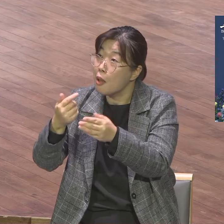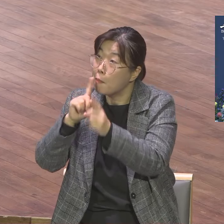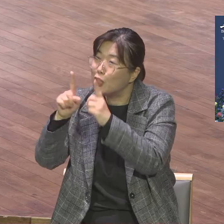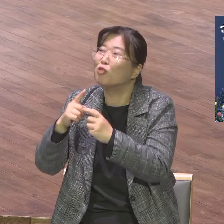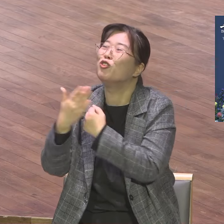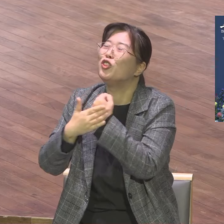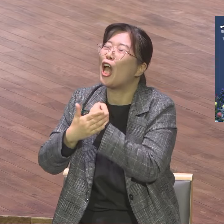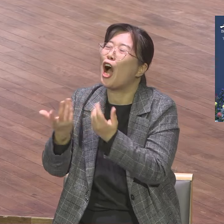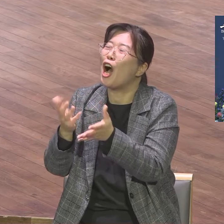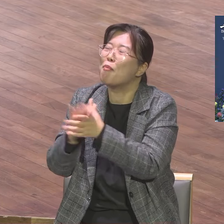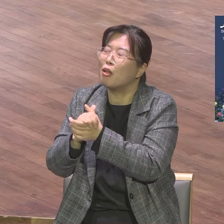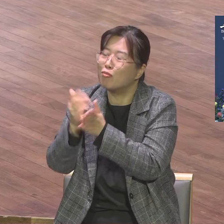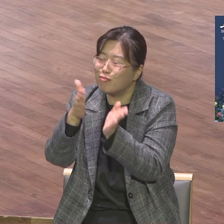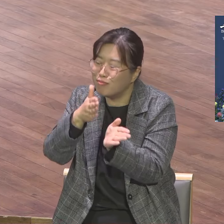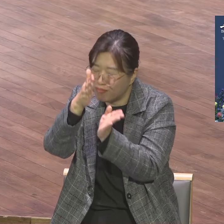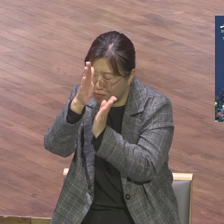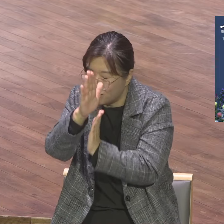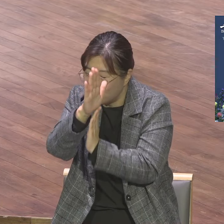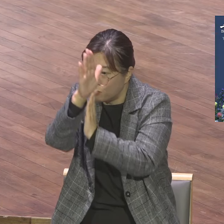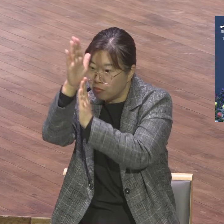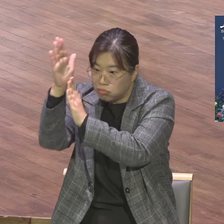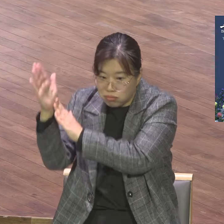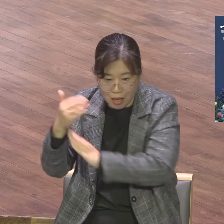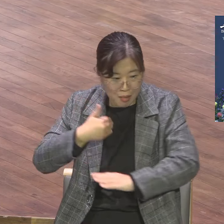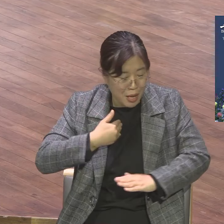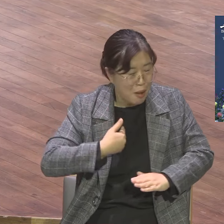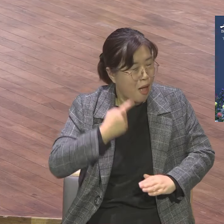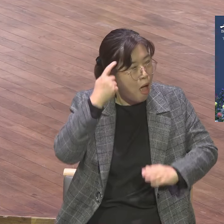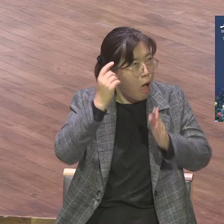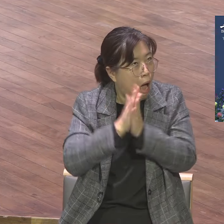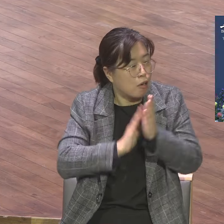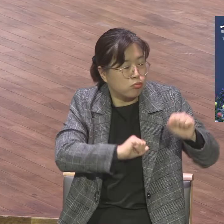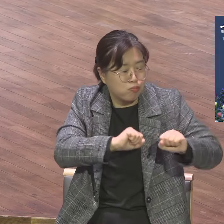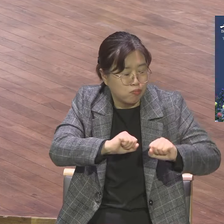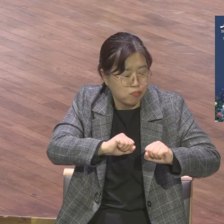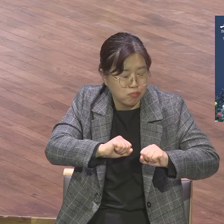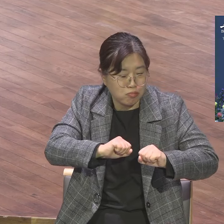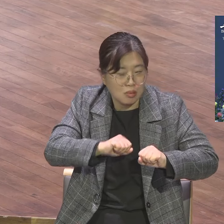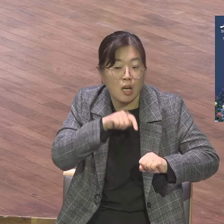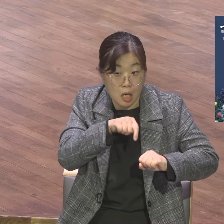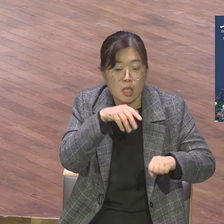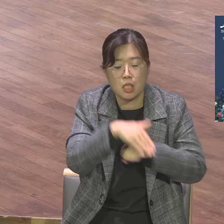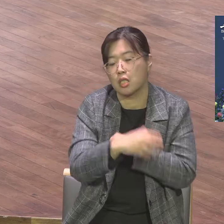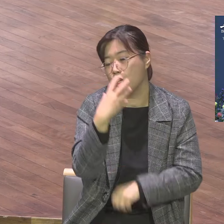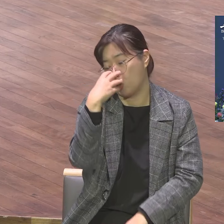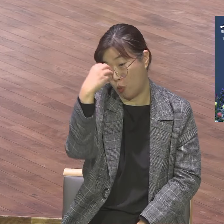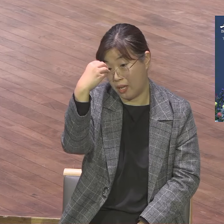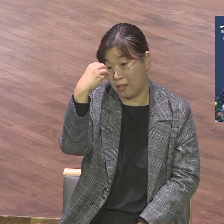바로 교만입니다. 여기 교만해요. 그래서 교회를 비판합니다.